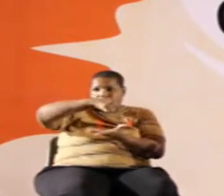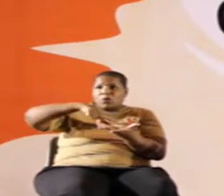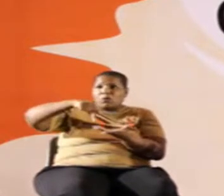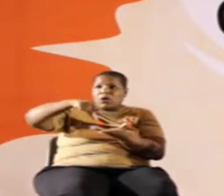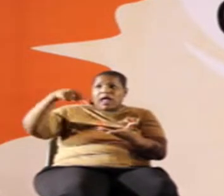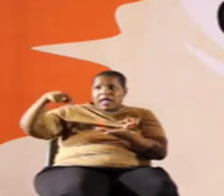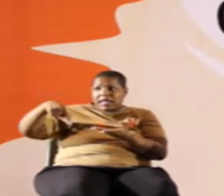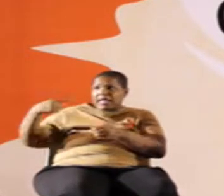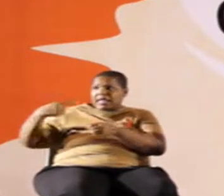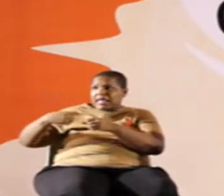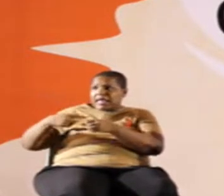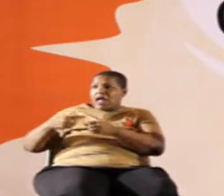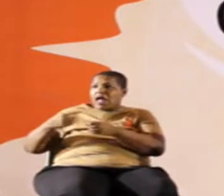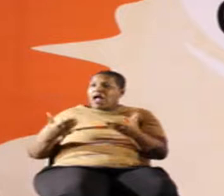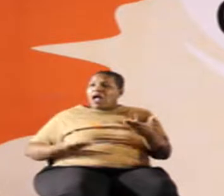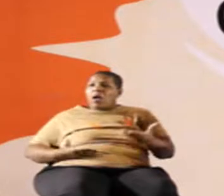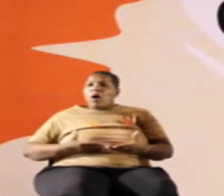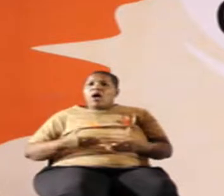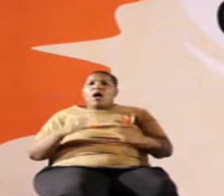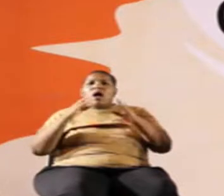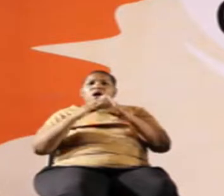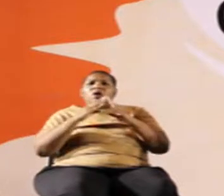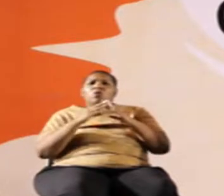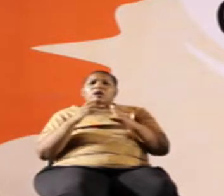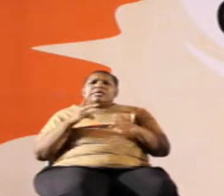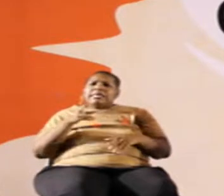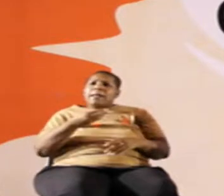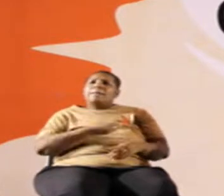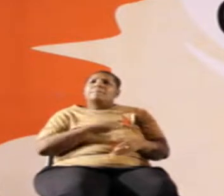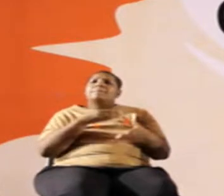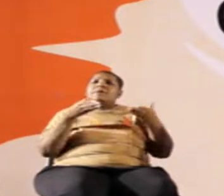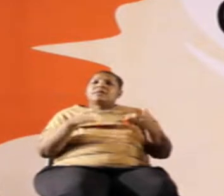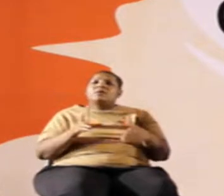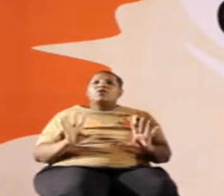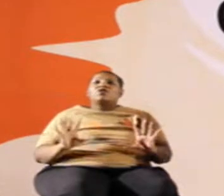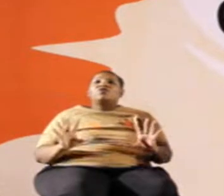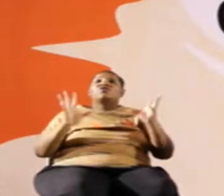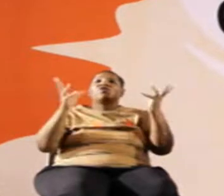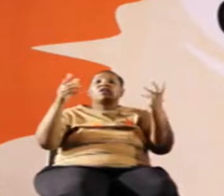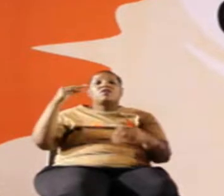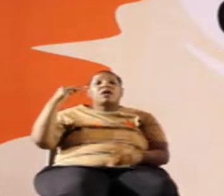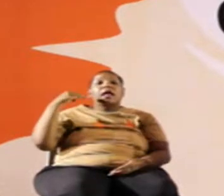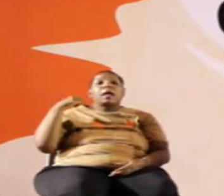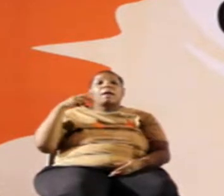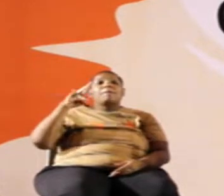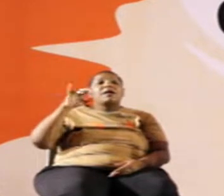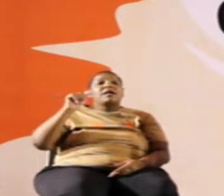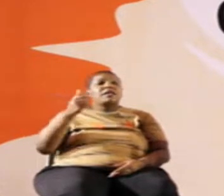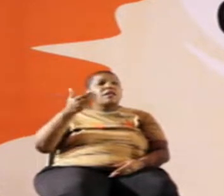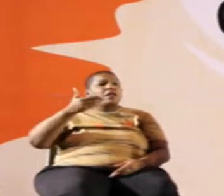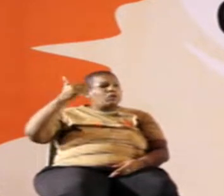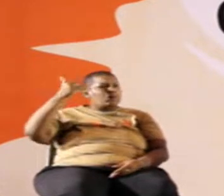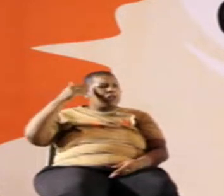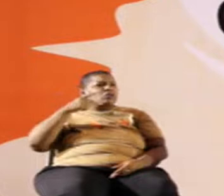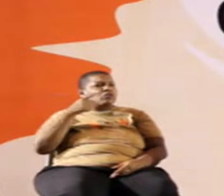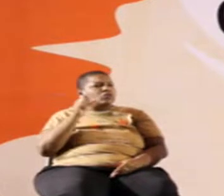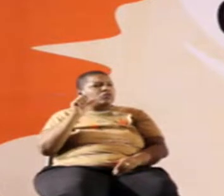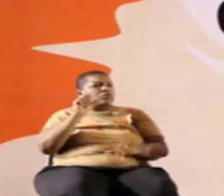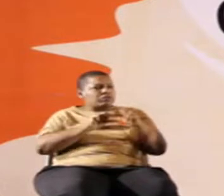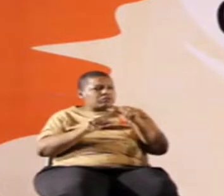digamos assim, as empregadas domésticas. E eu sempre participei muito do Viva Maria, naquela época, assim,